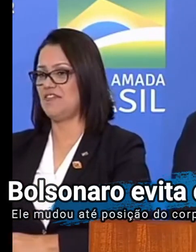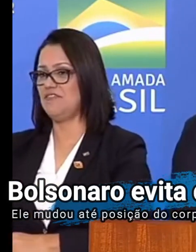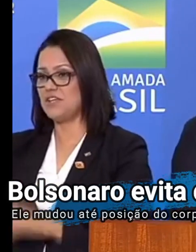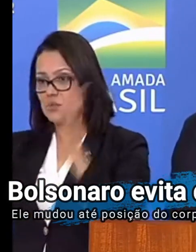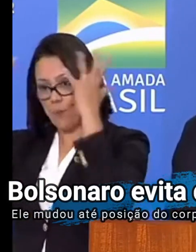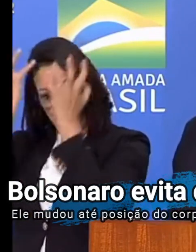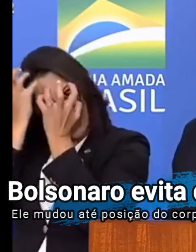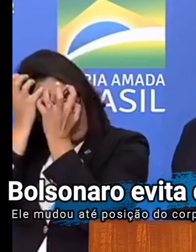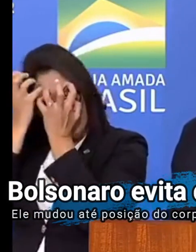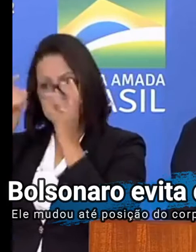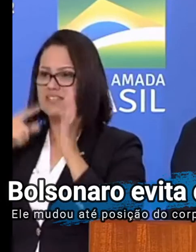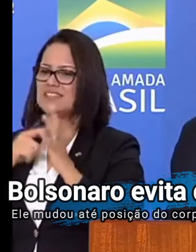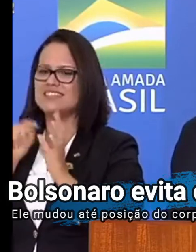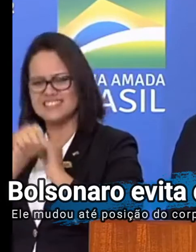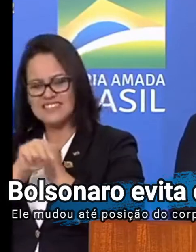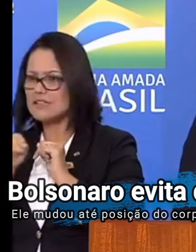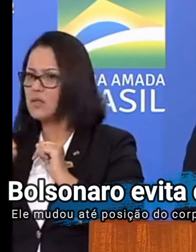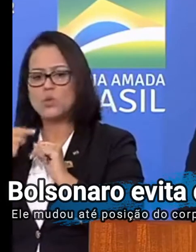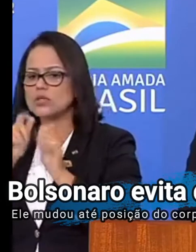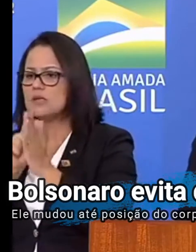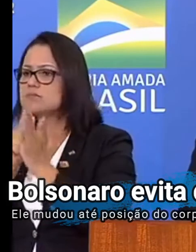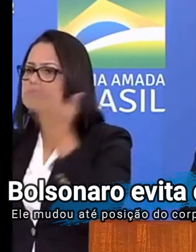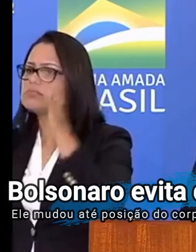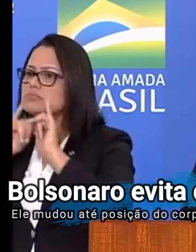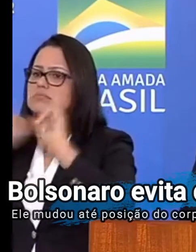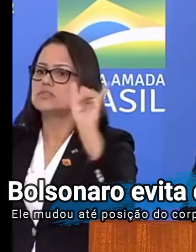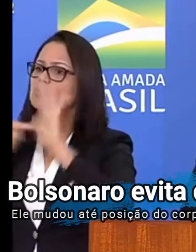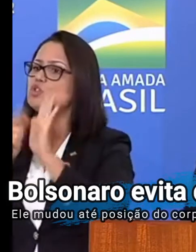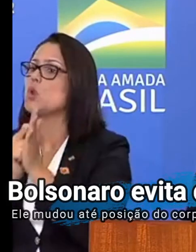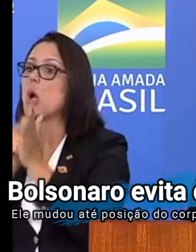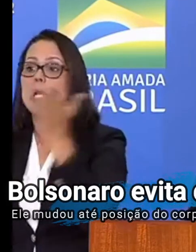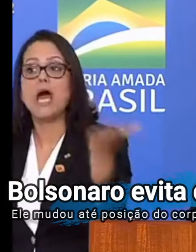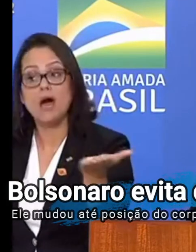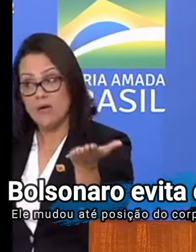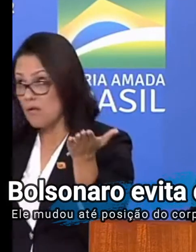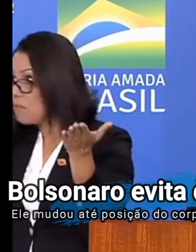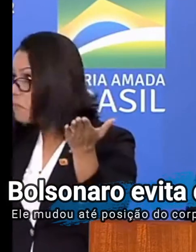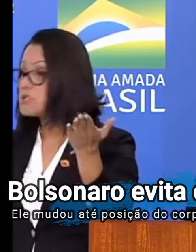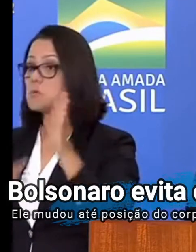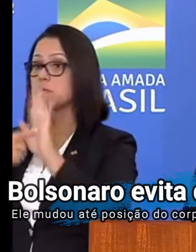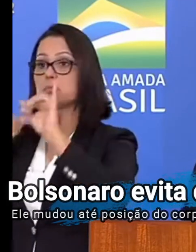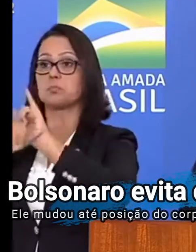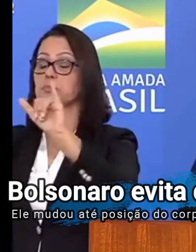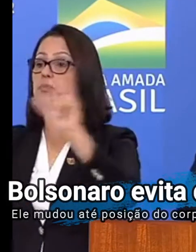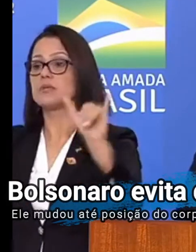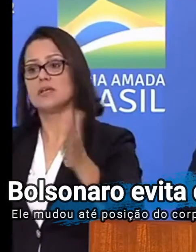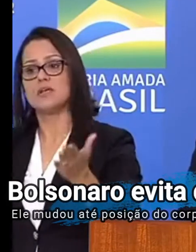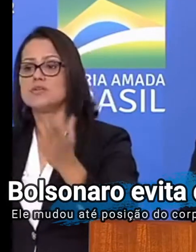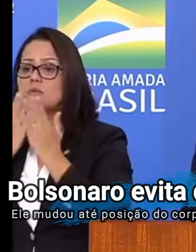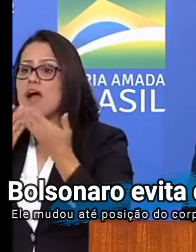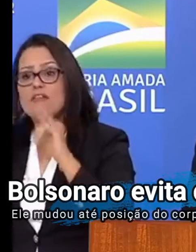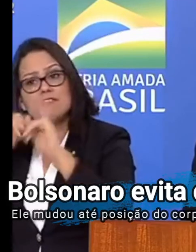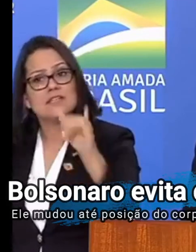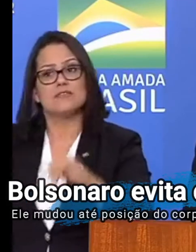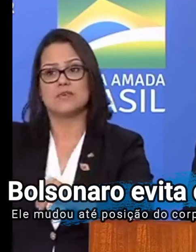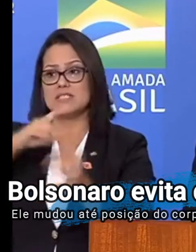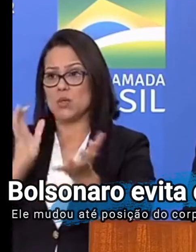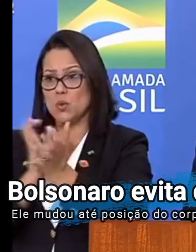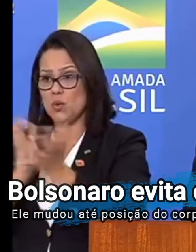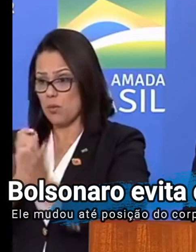de nenhum jornal nem um jornal de nova empresa brasileira vocês são importantíssimos